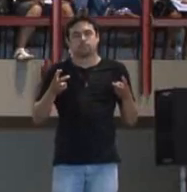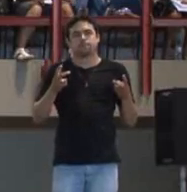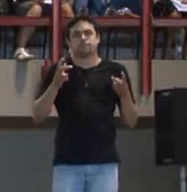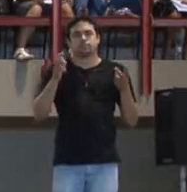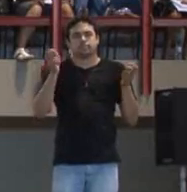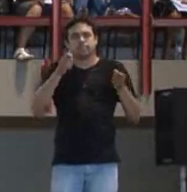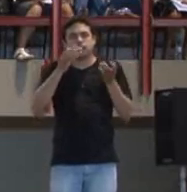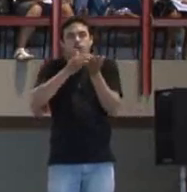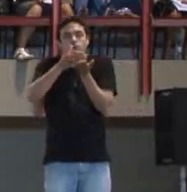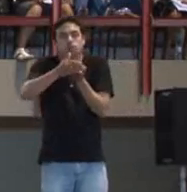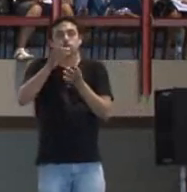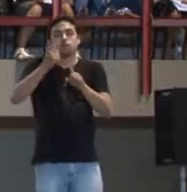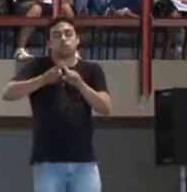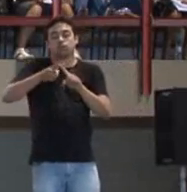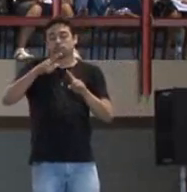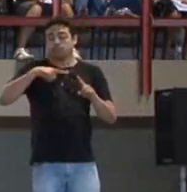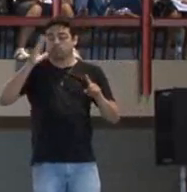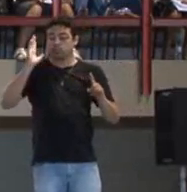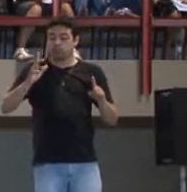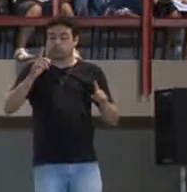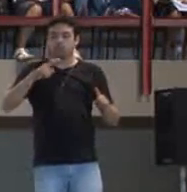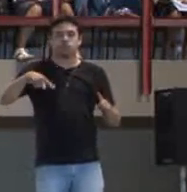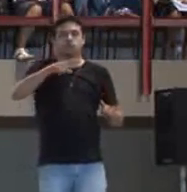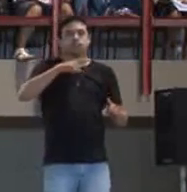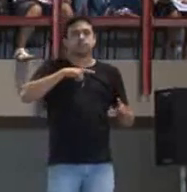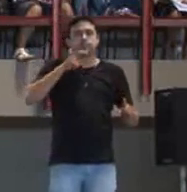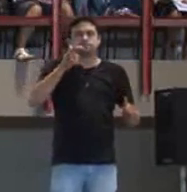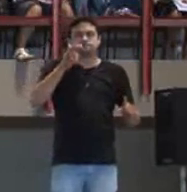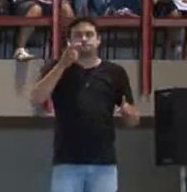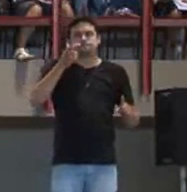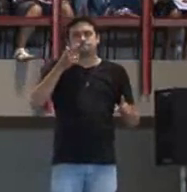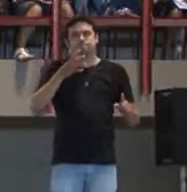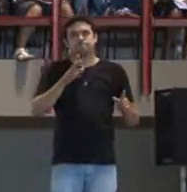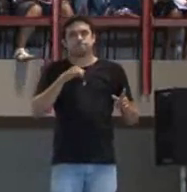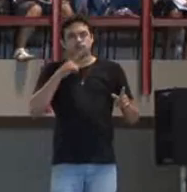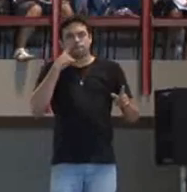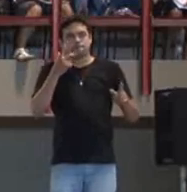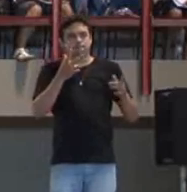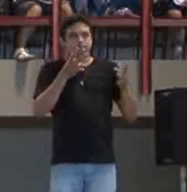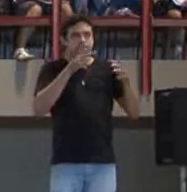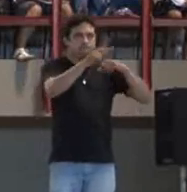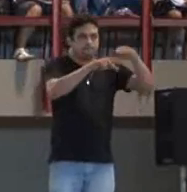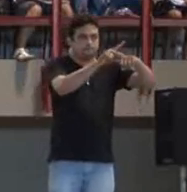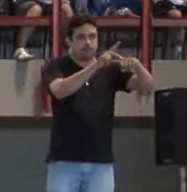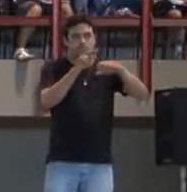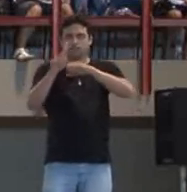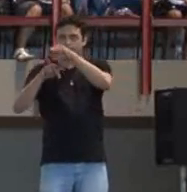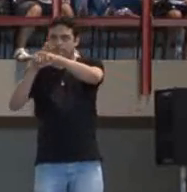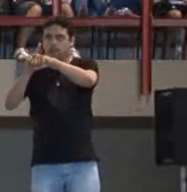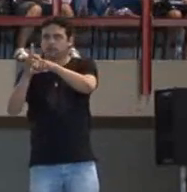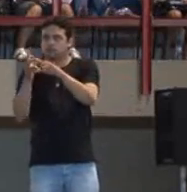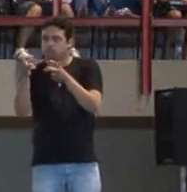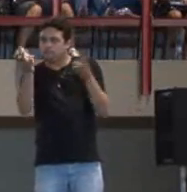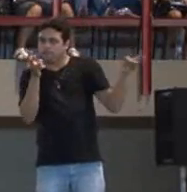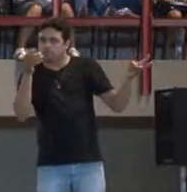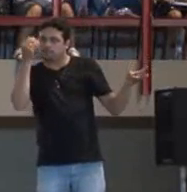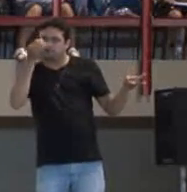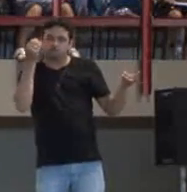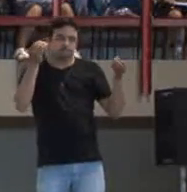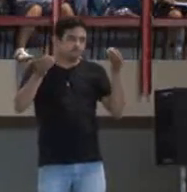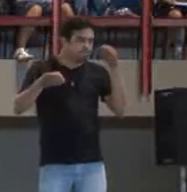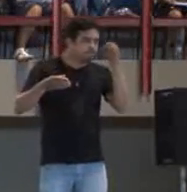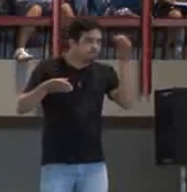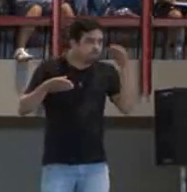iniciar a partir do momento em que você tem um certo contato entre os países Então a primeira ordem mundial